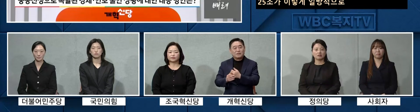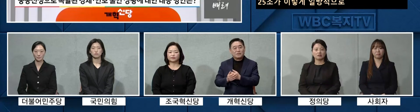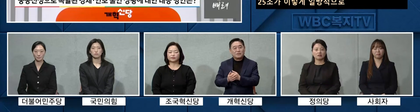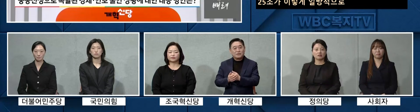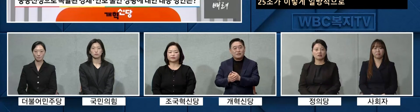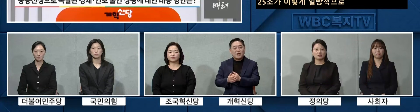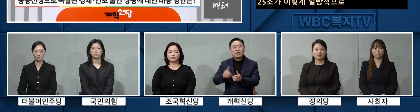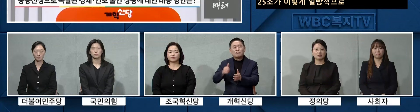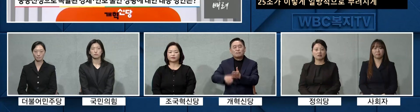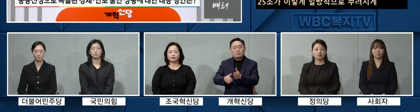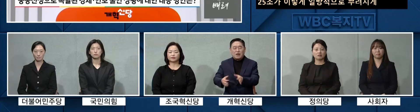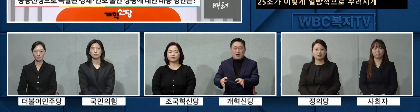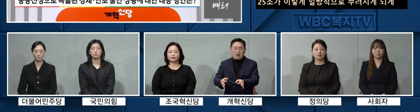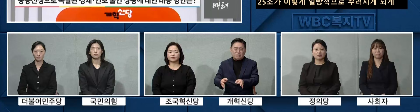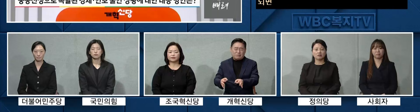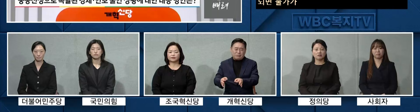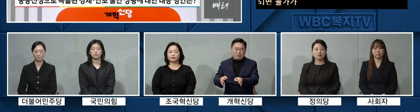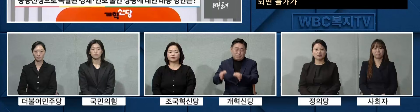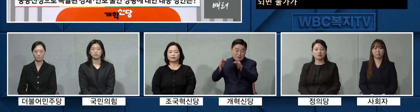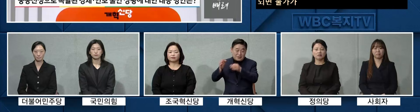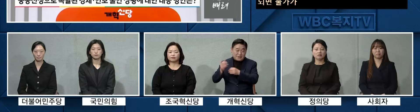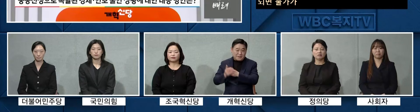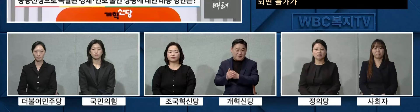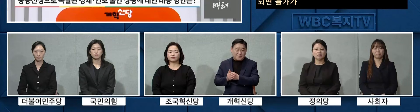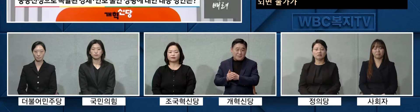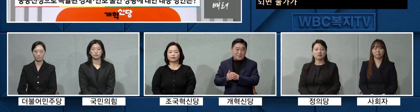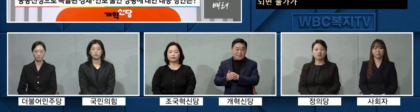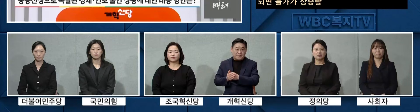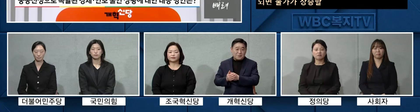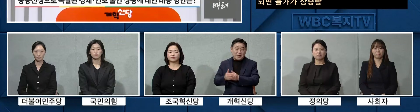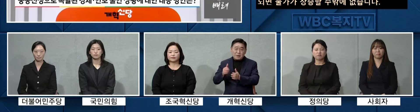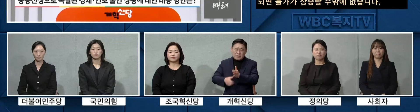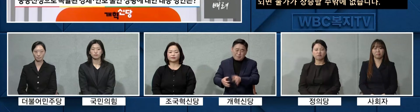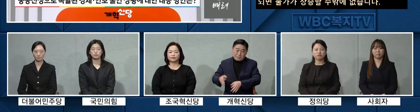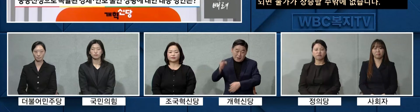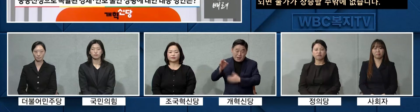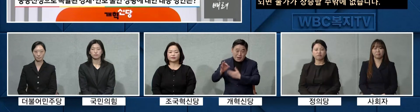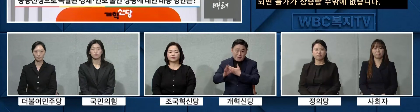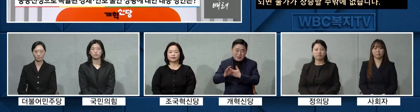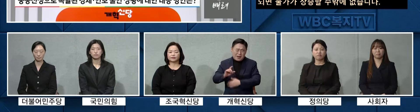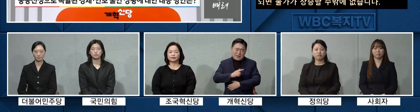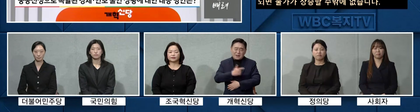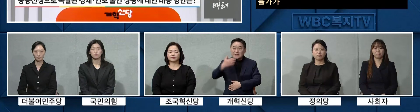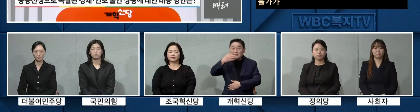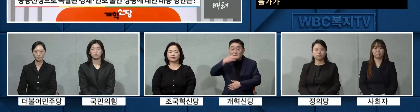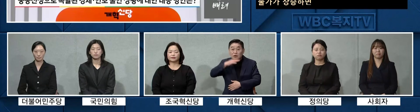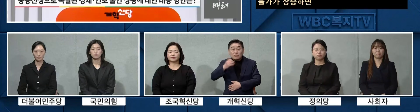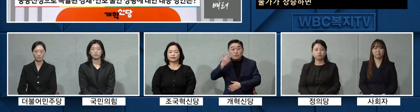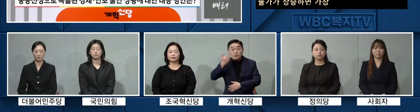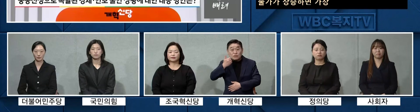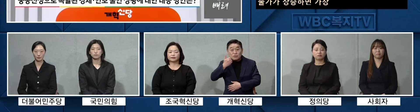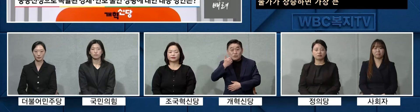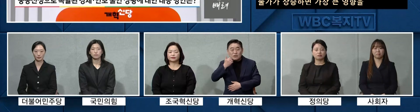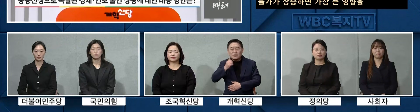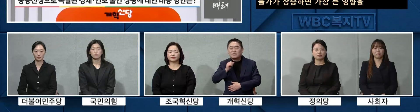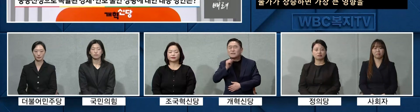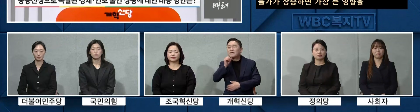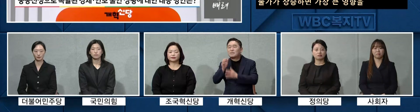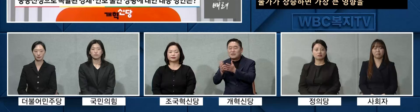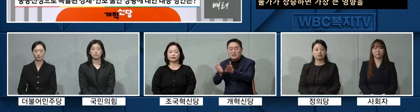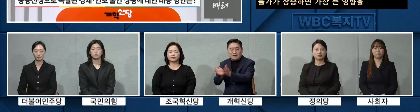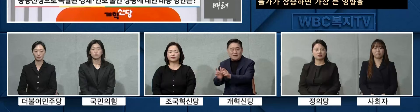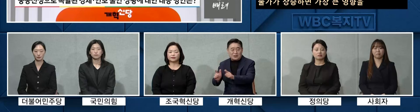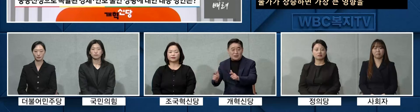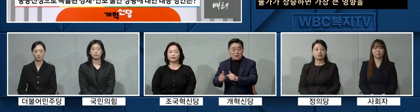되면 물가가 상승할 수밖에 없습니다. 물가가 상승하면 가장 큰 영향을 받는 것은 서민이고